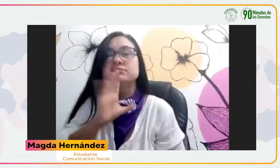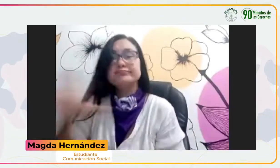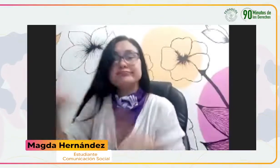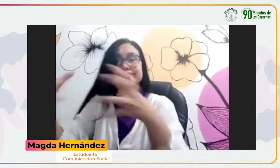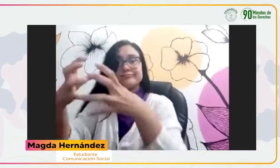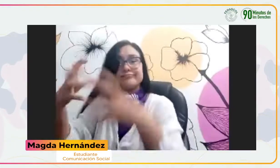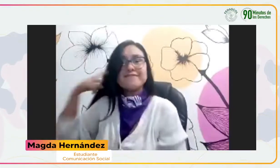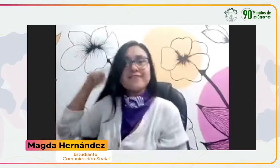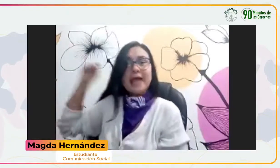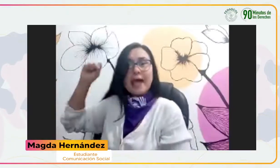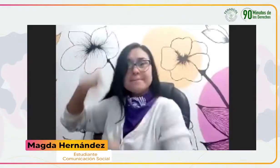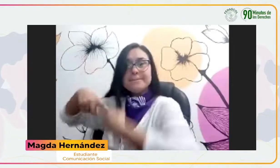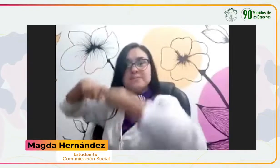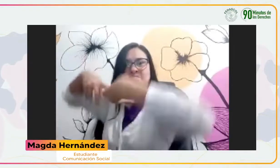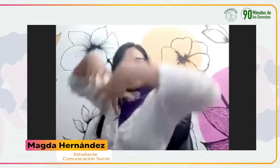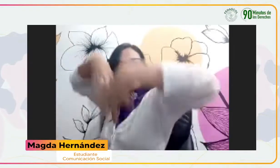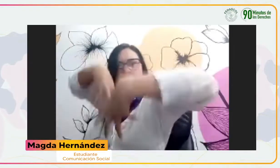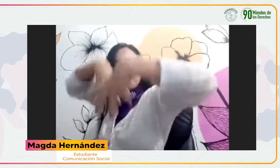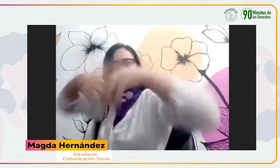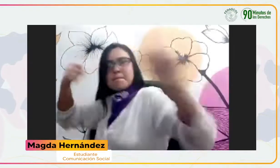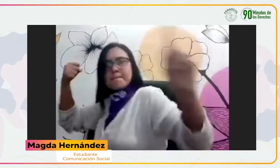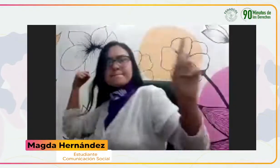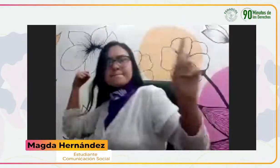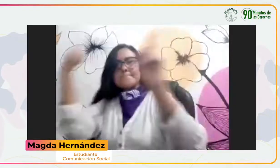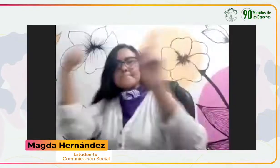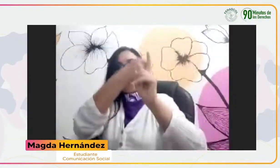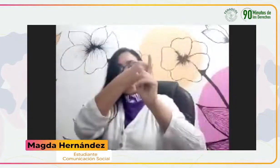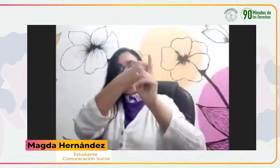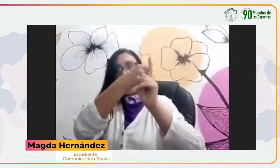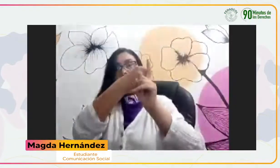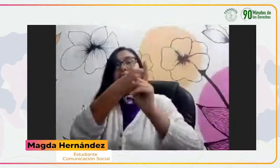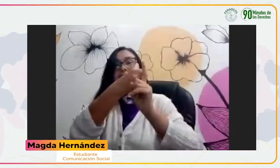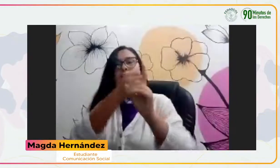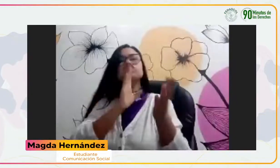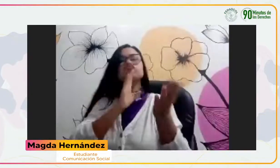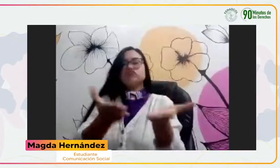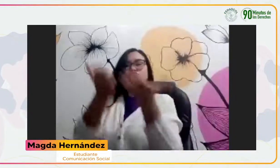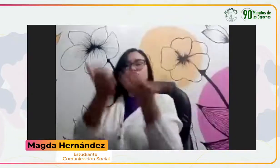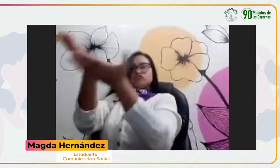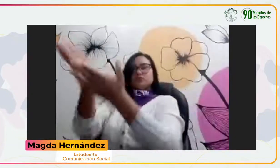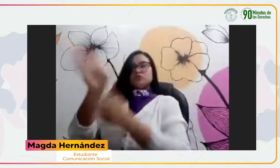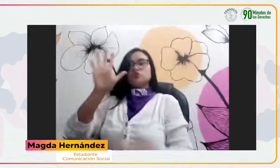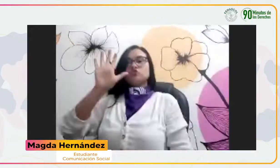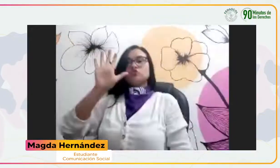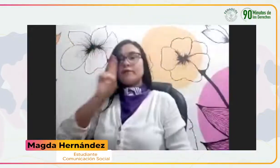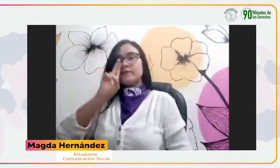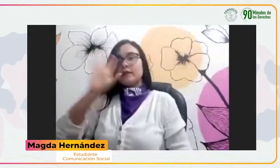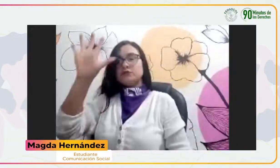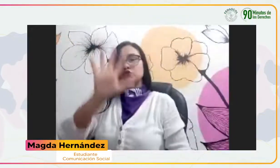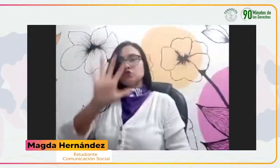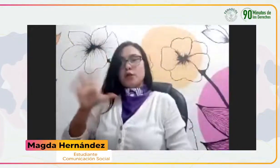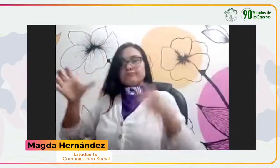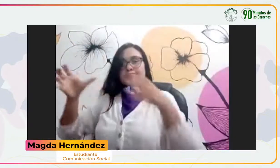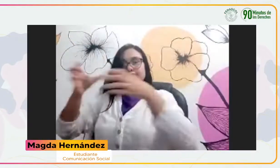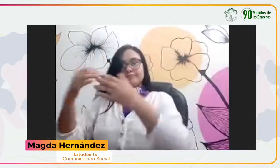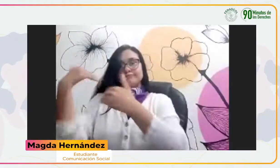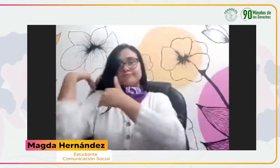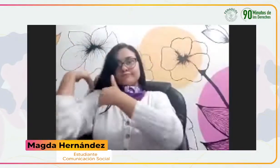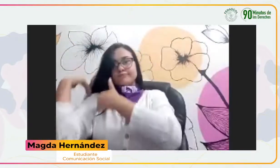leyes argentinas, y gracias a este movimiento feminista que dio un golpe hacia el Estado,